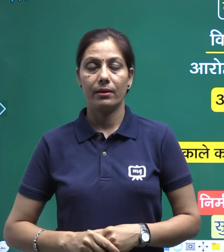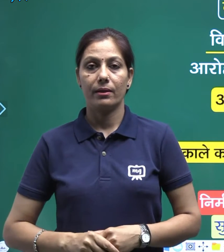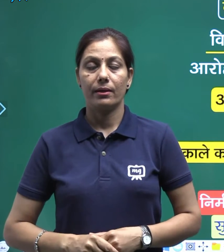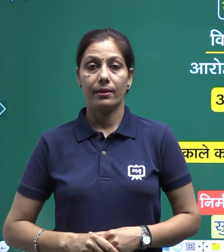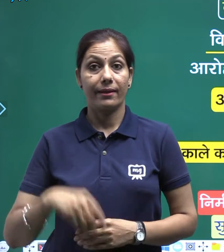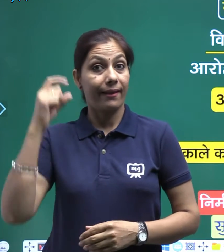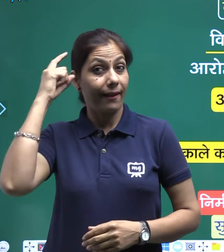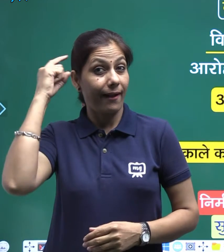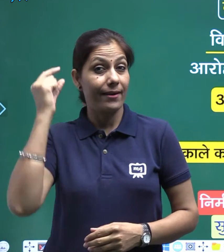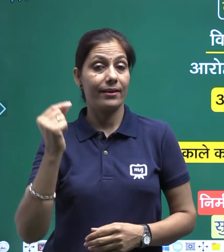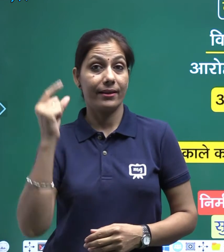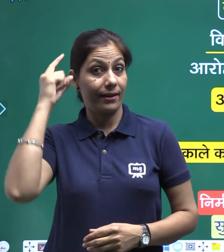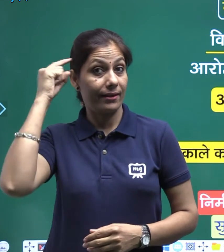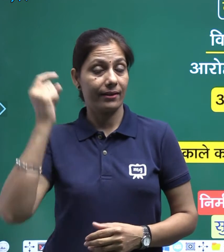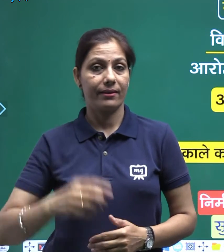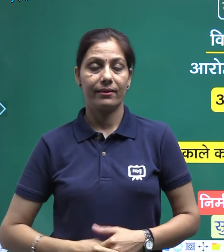काले काले